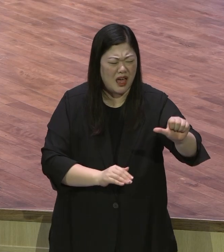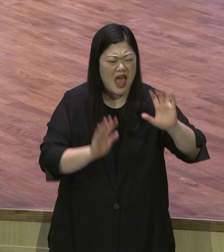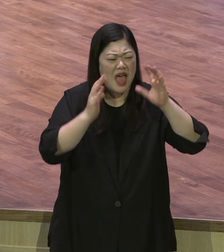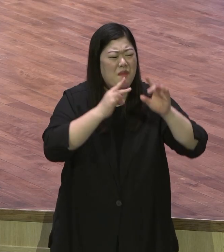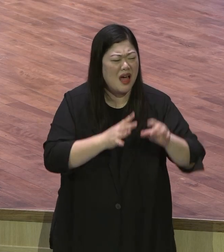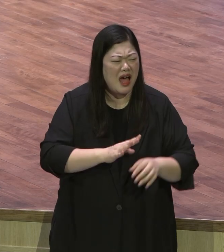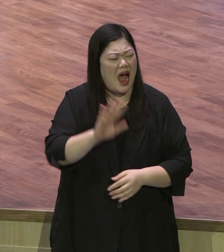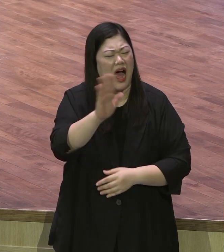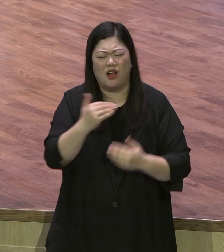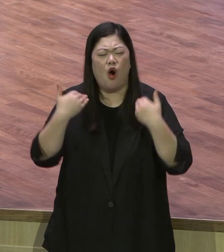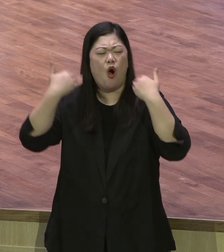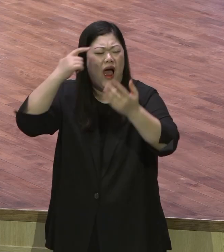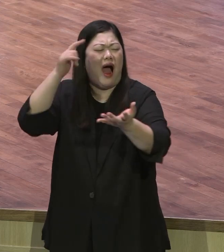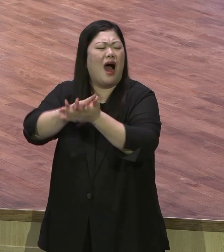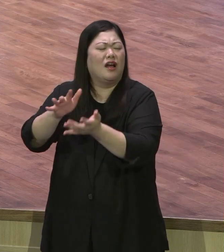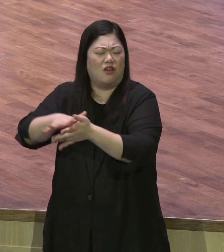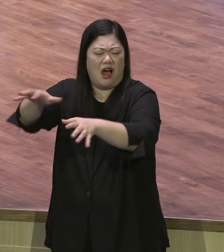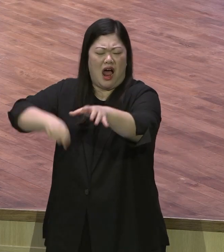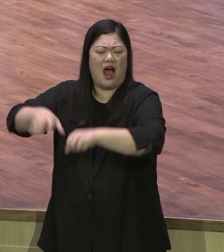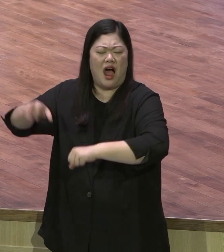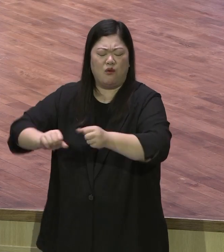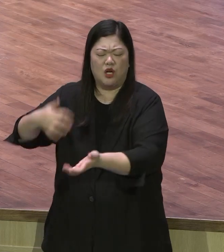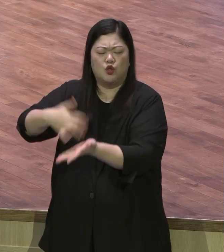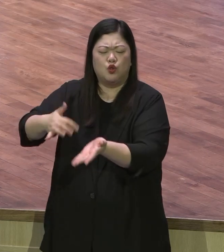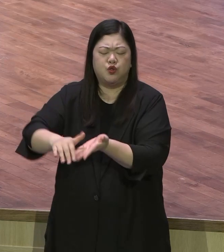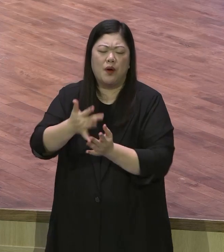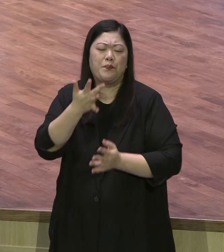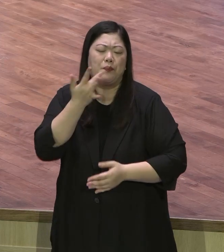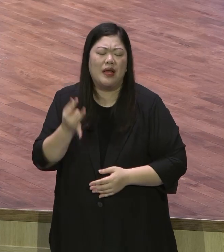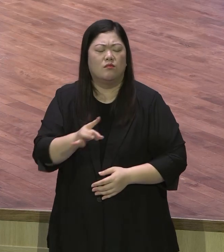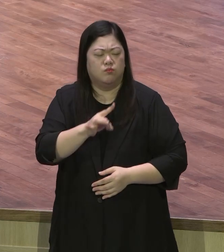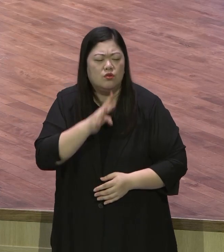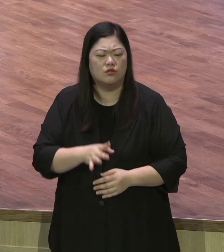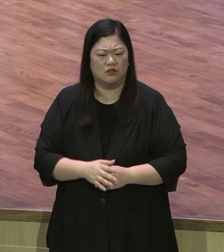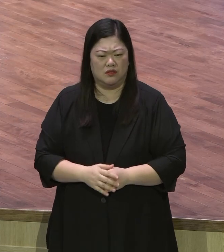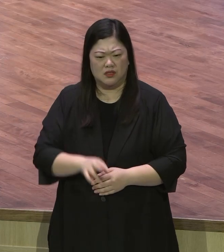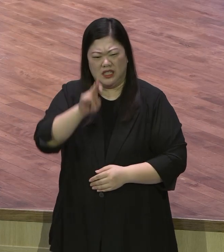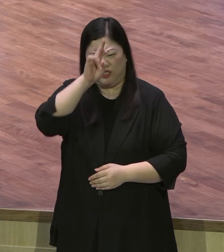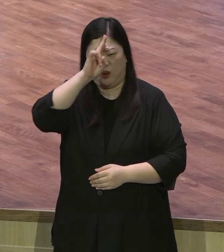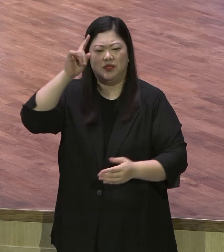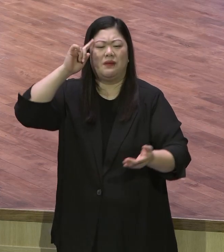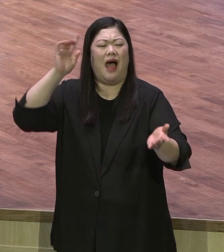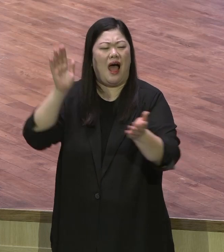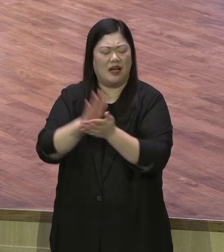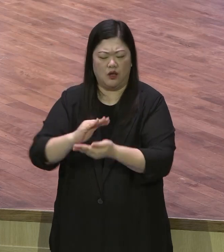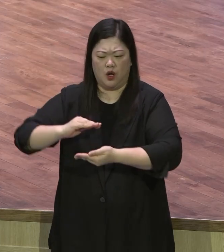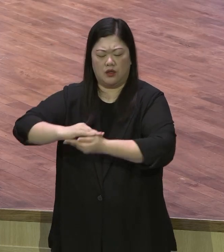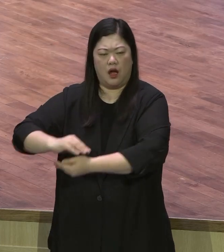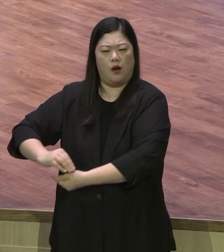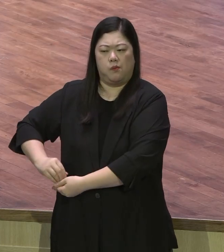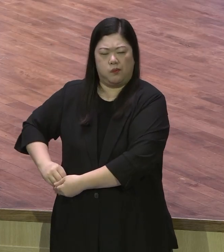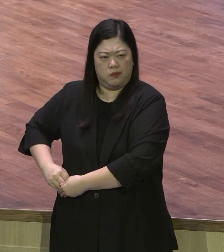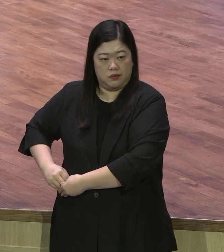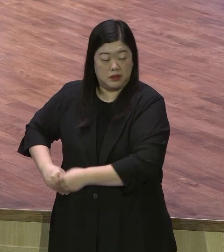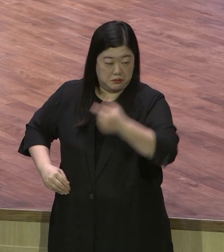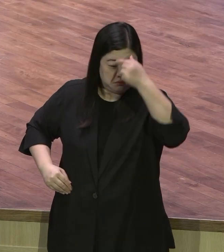어른 나이가 도시락 가져왔는데 어른들이 안 가져왔겠냐. 다 전심대가 돼가지고 다 같이 놓고 예수님 기도하고 먹은